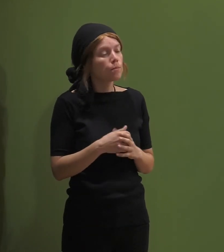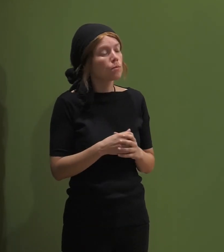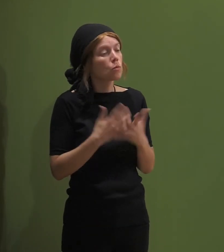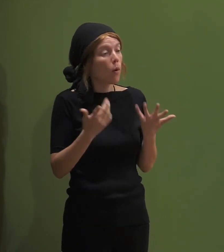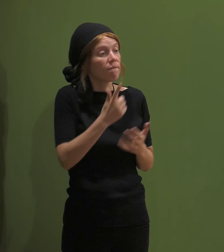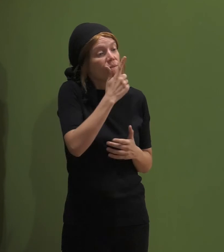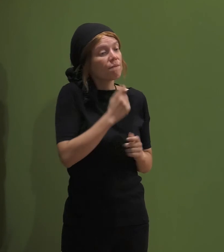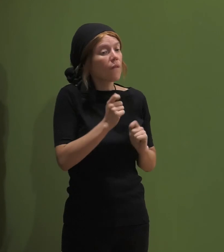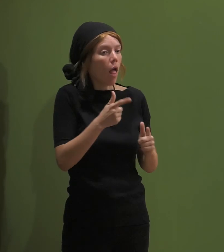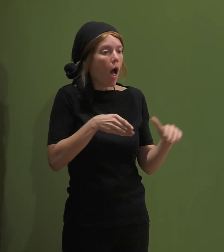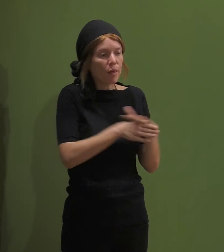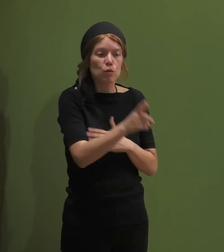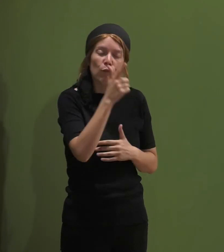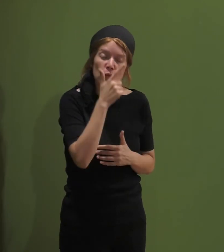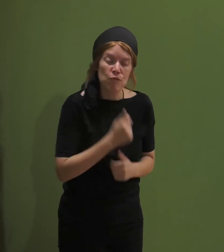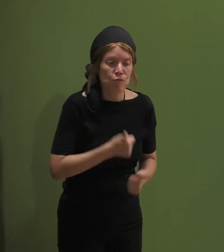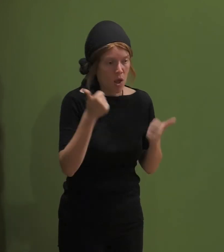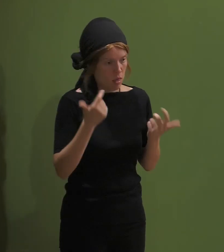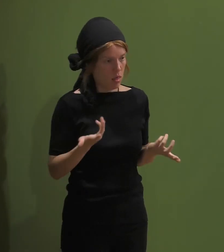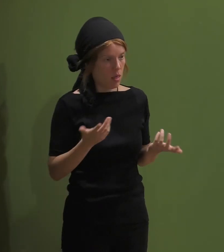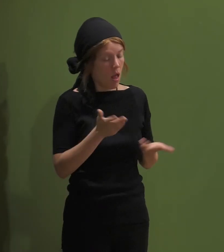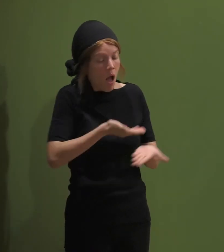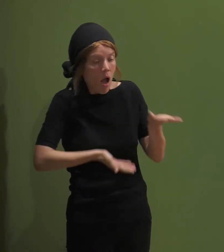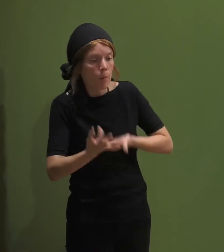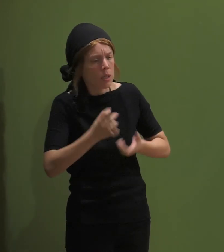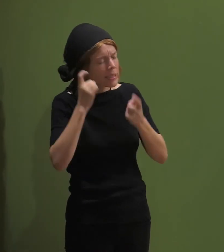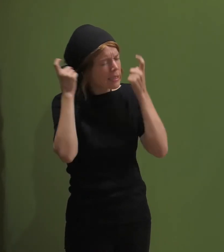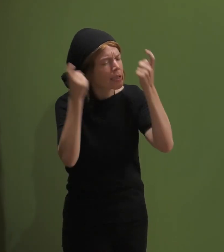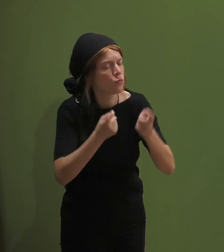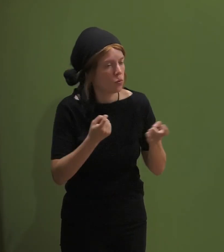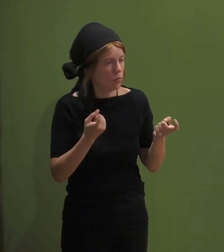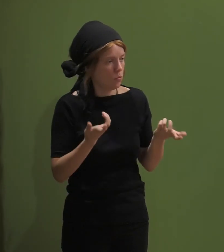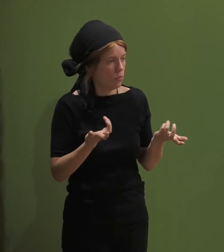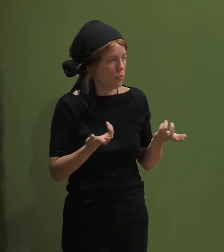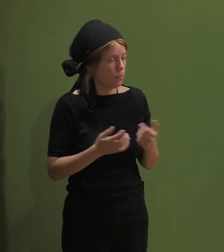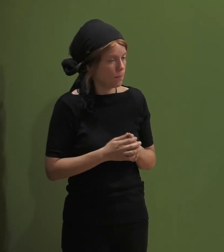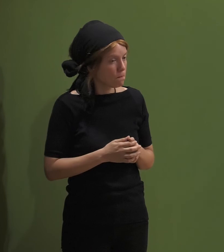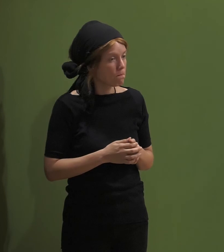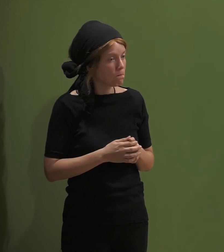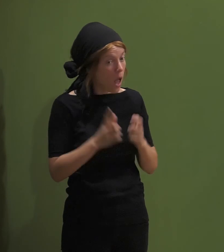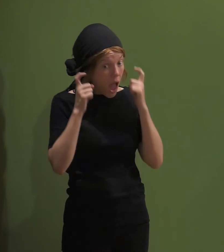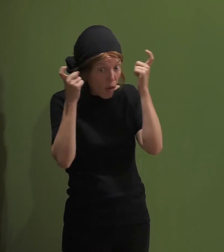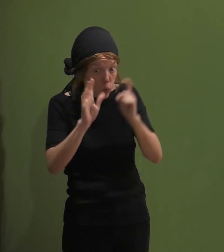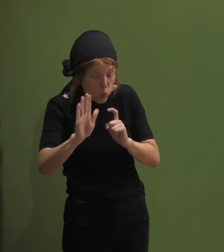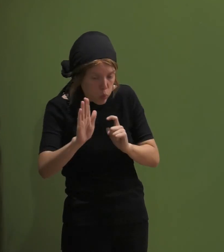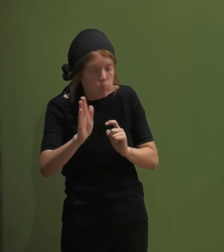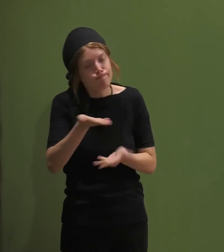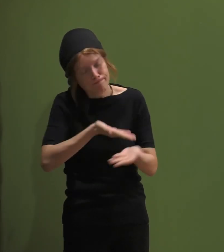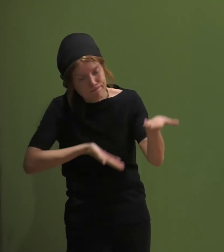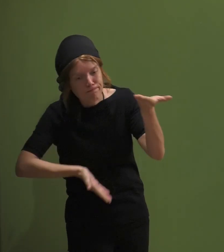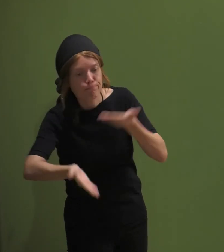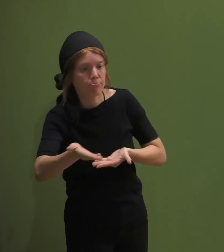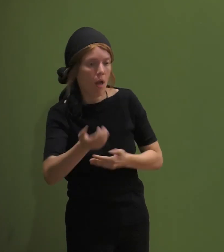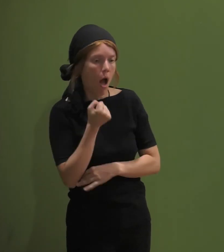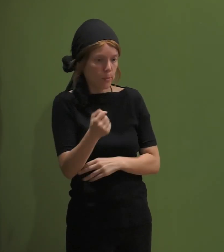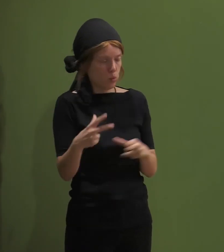es facilitando el acceso de los alumnos a cambio de su esfuerzo. Contamos con su esfuerzo y ellos podrán contar con el